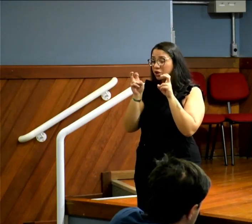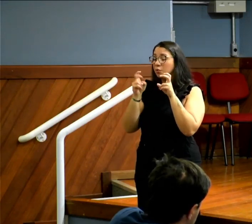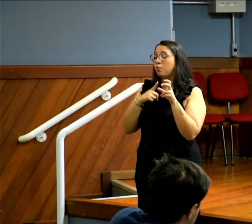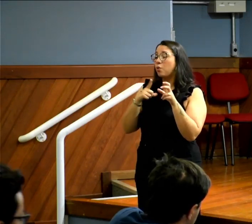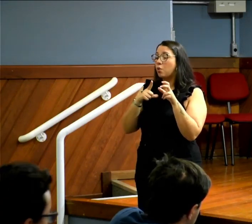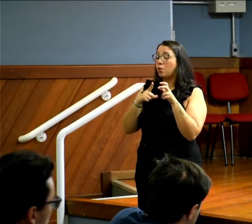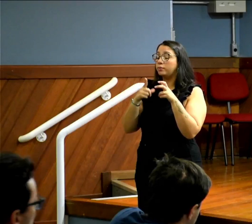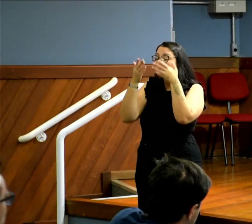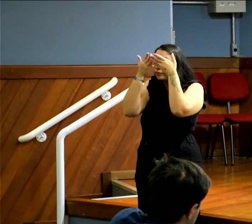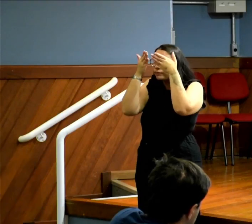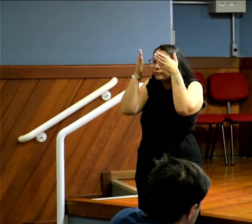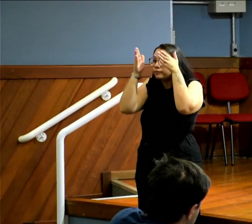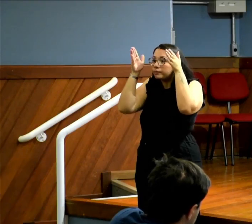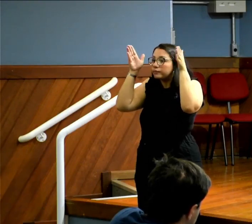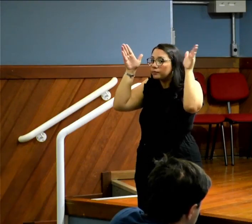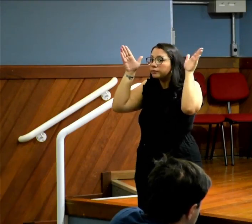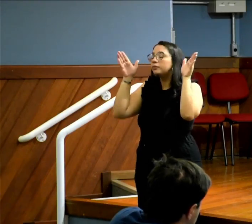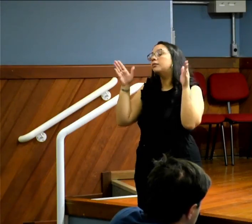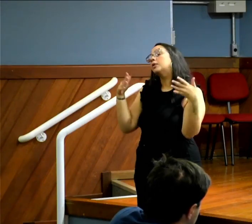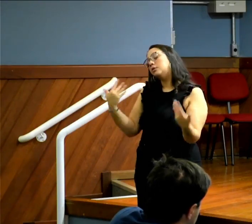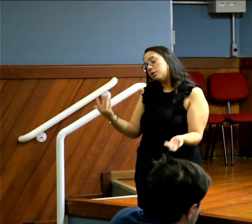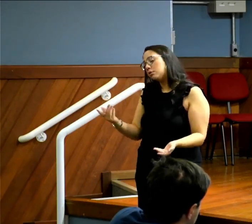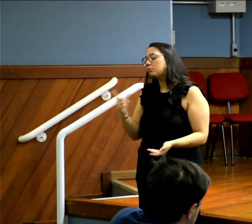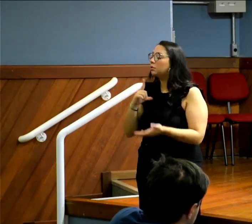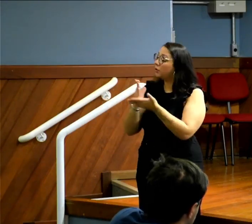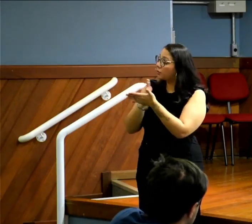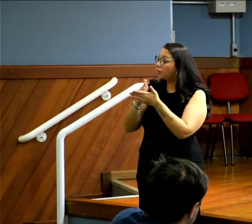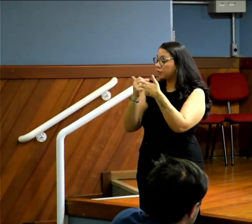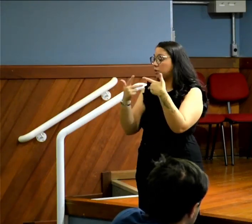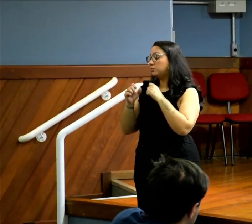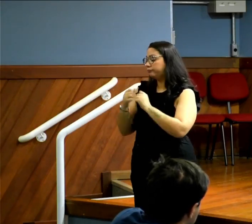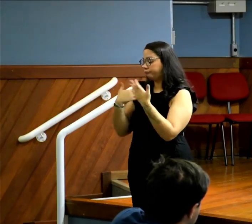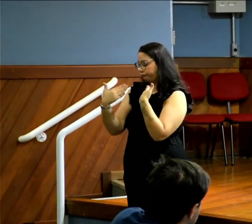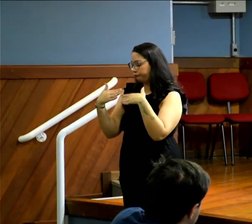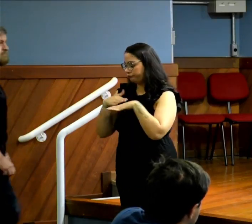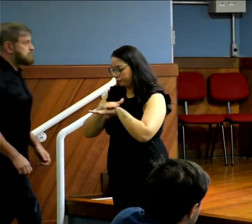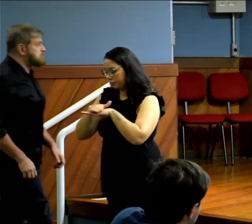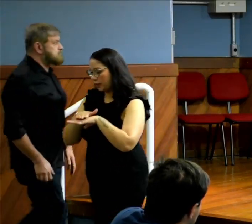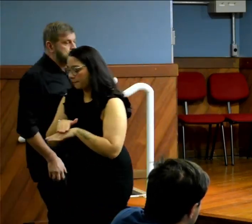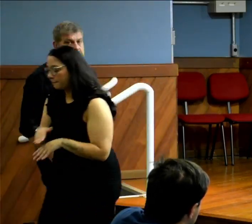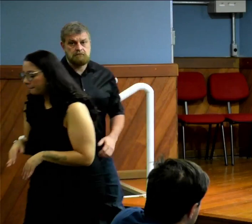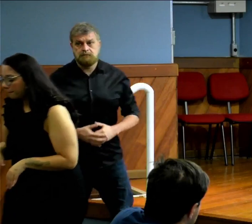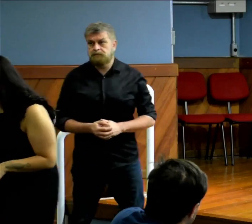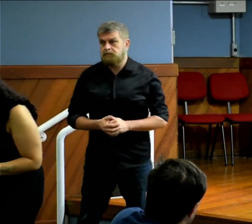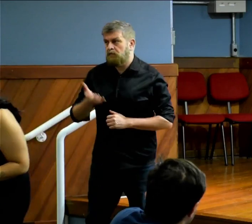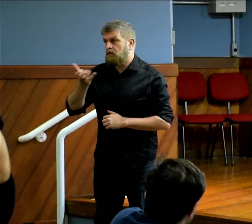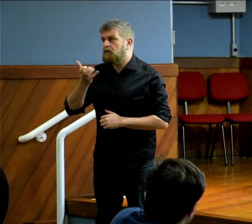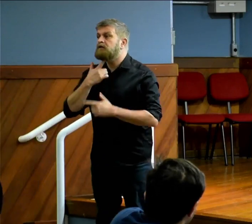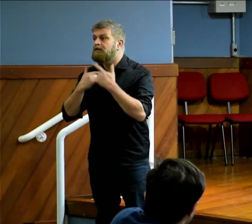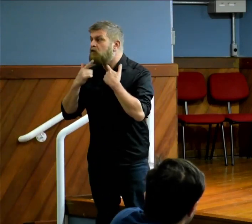bolhas, né? E aí eu vou colocar alguns pontos para a gente conversar. Gente, se vocês quiserem, por